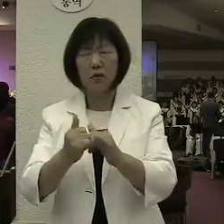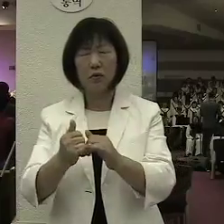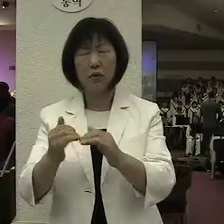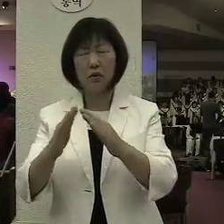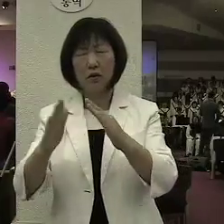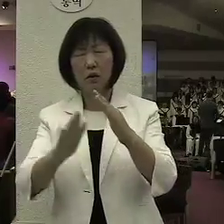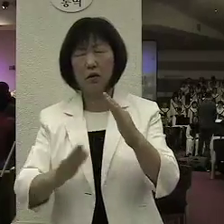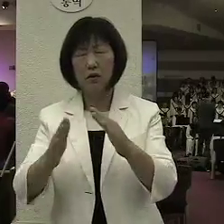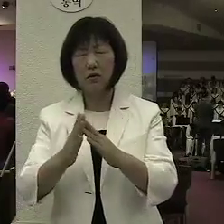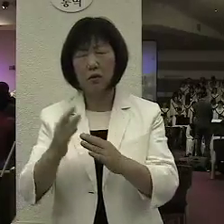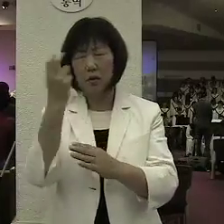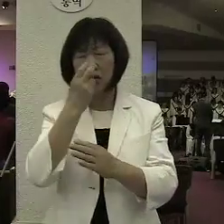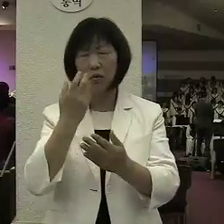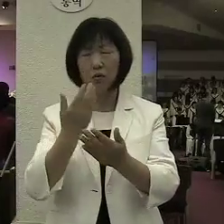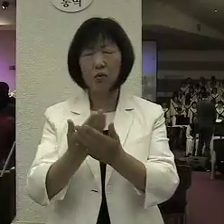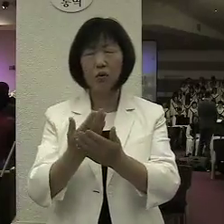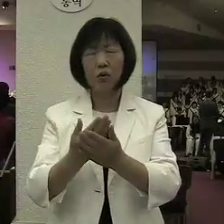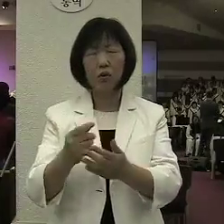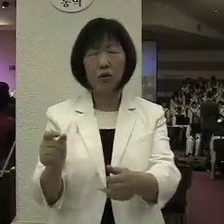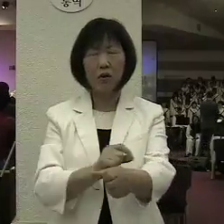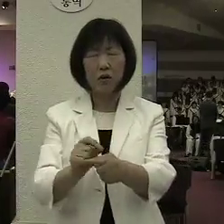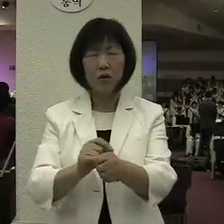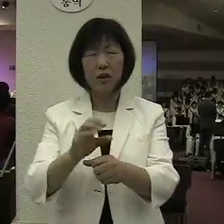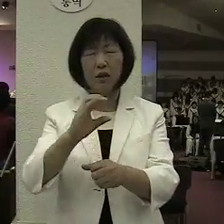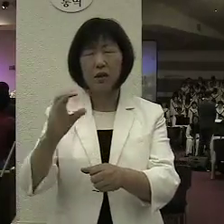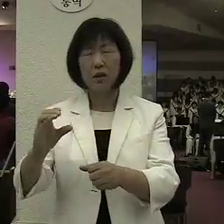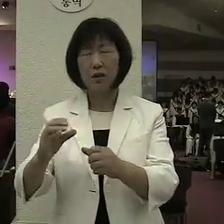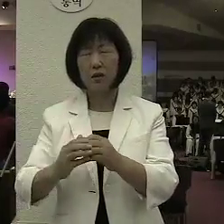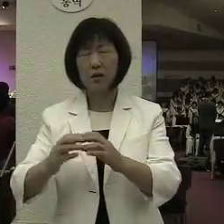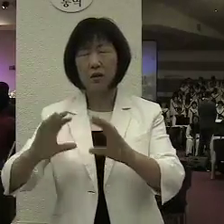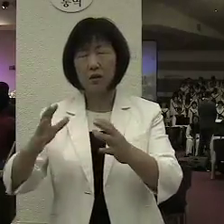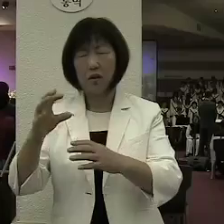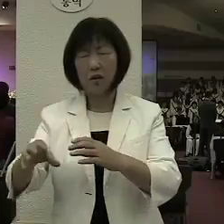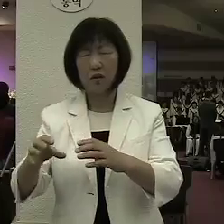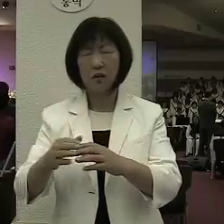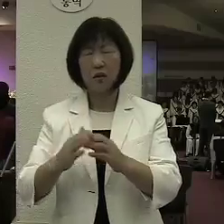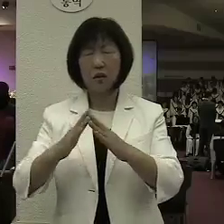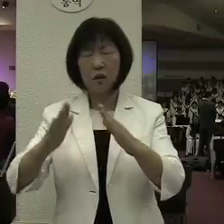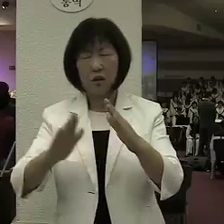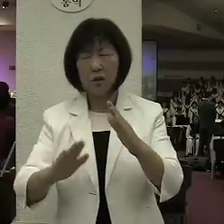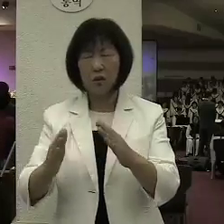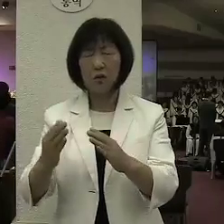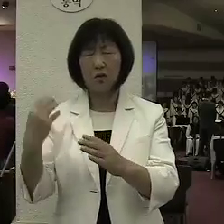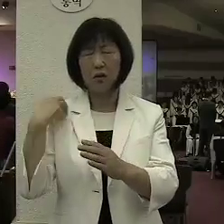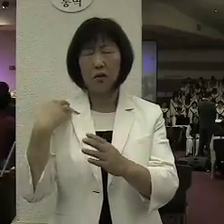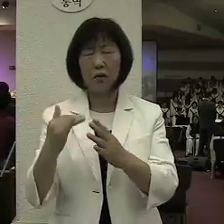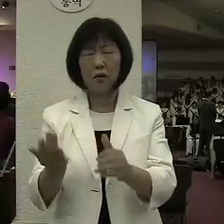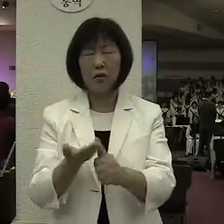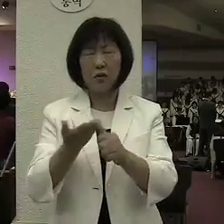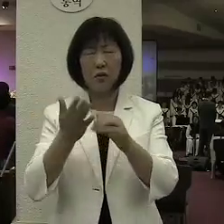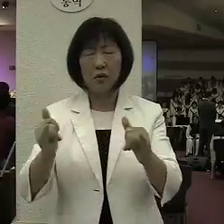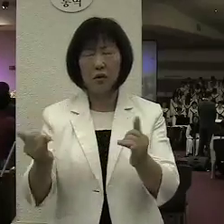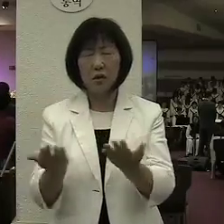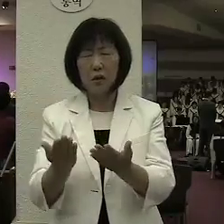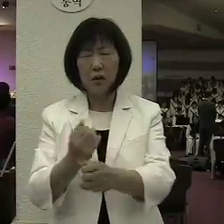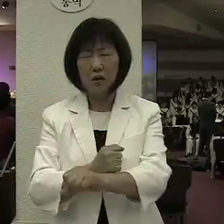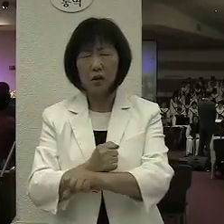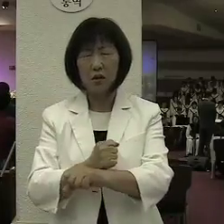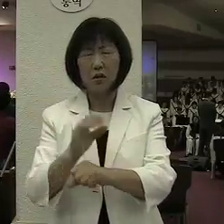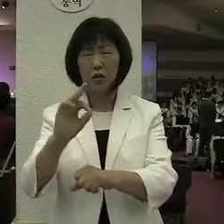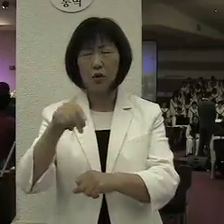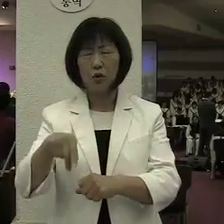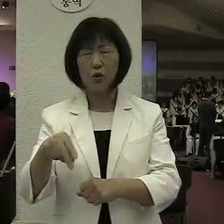가족들을 지켜 주시옵소서. 특별히 시국에서 가정교회 지도자 양성 사역을 하시는 유니스